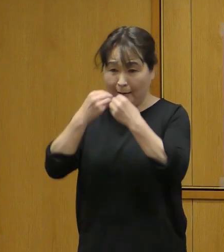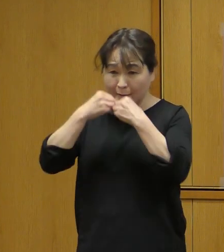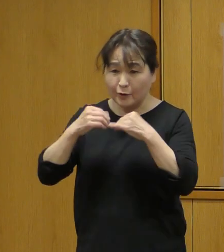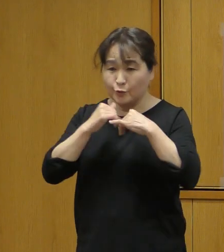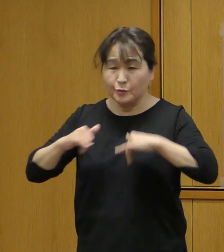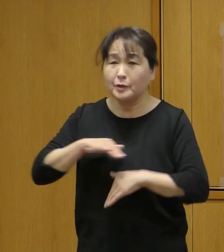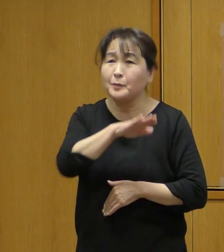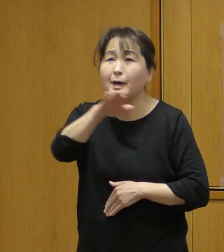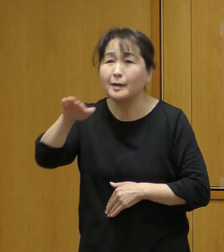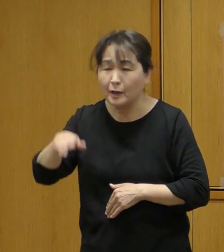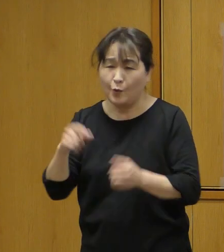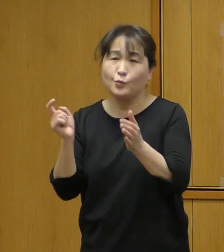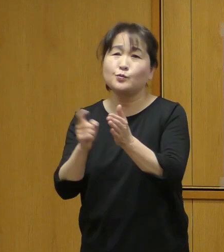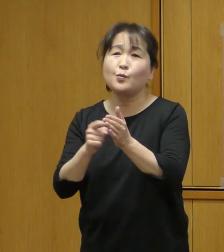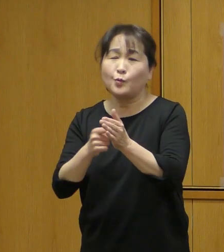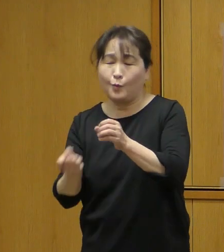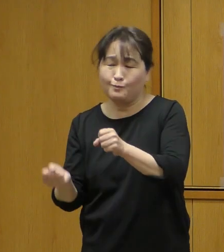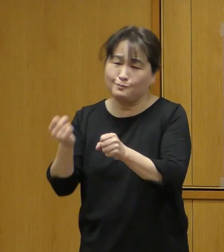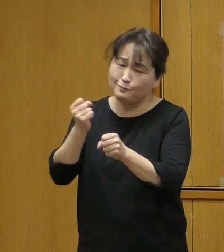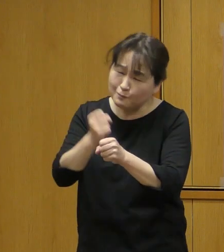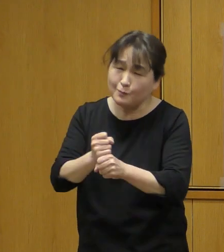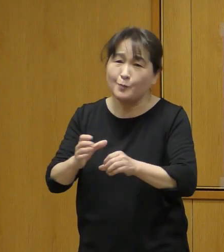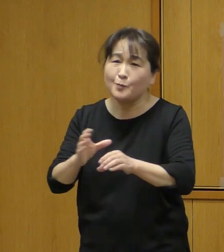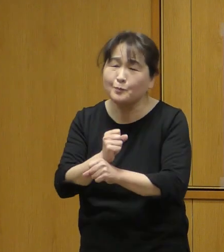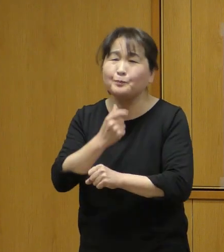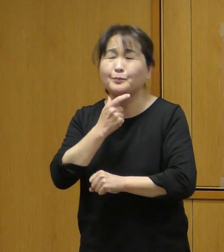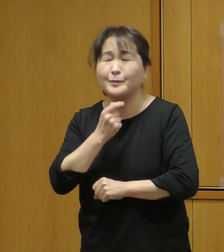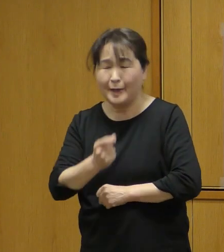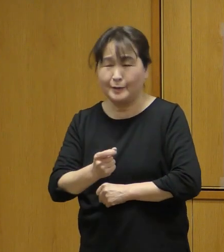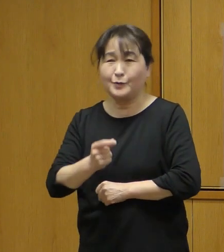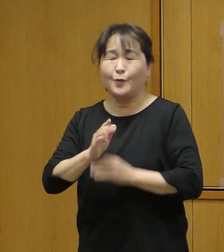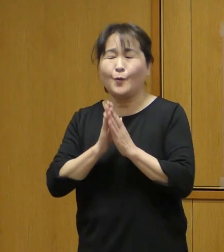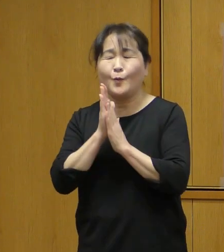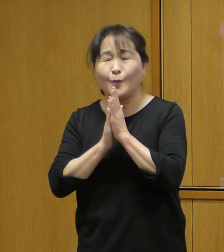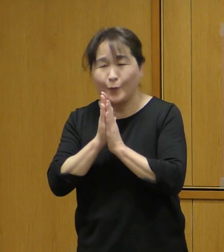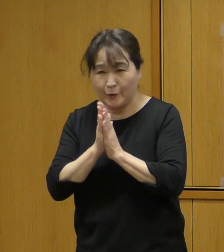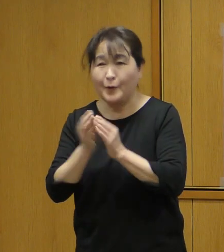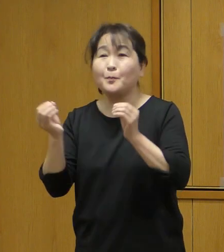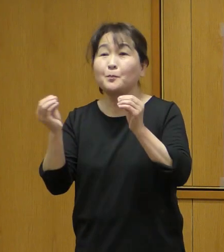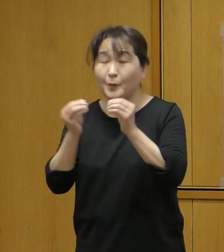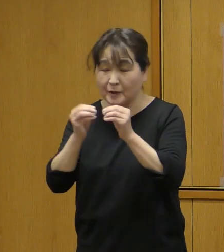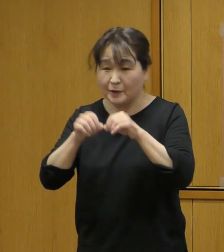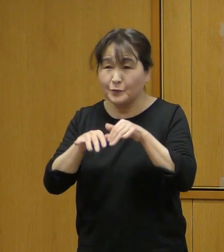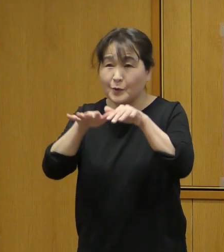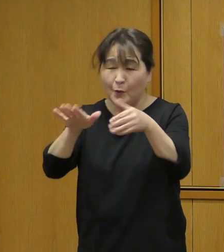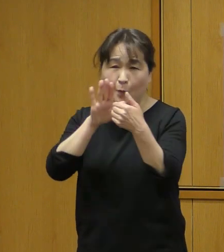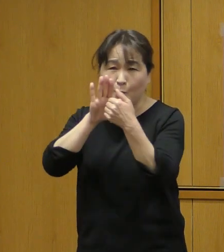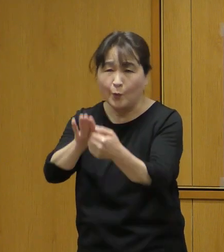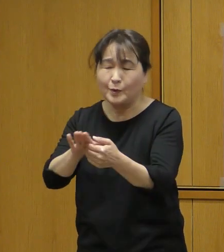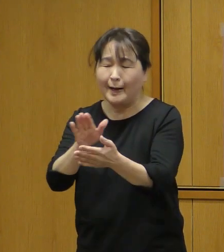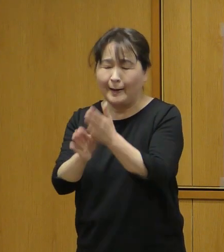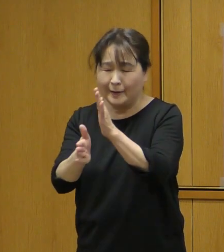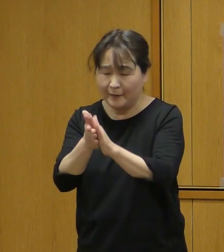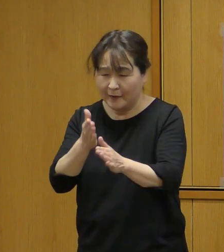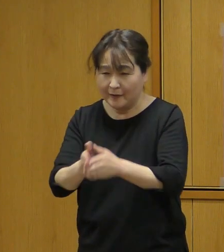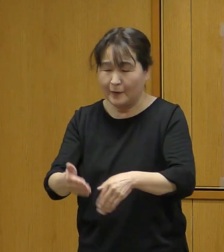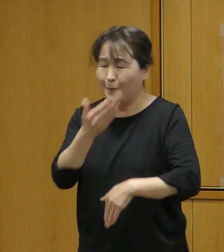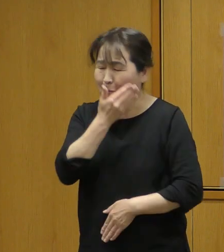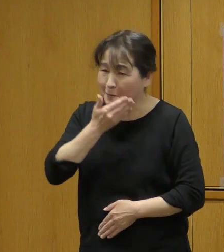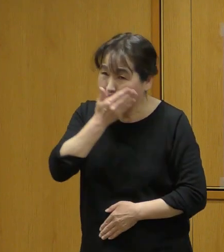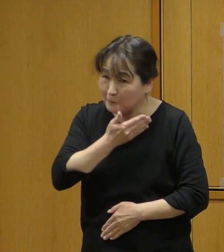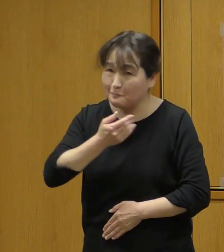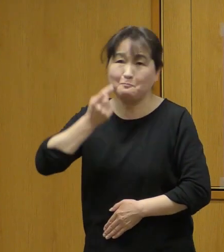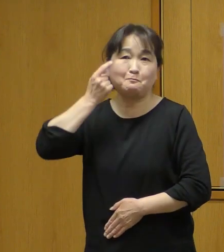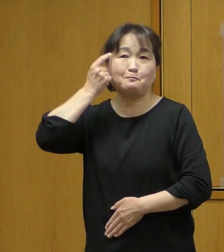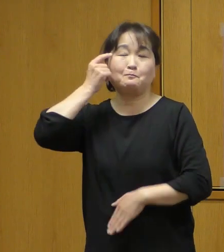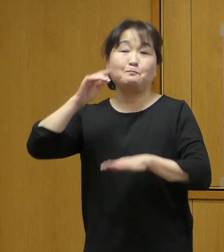た皆様方の早期のご回復を願うとともに、一層の感染防止策の徹底が不可欠と感じ